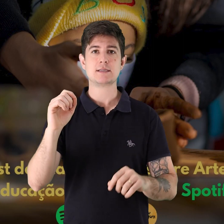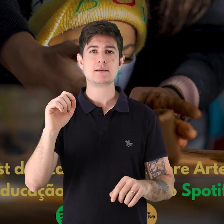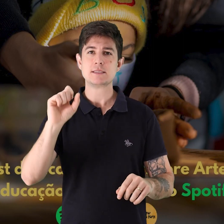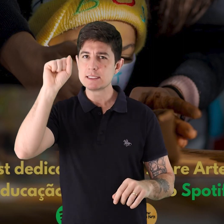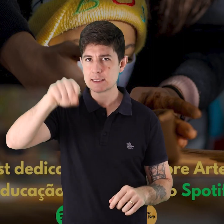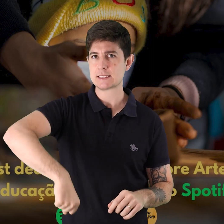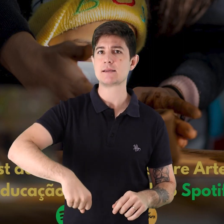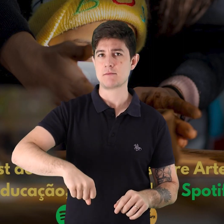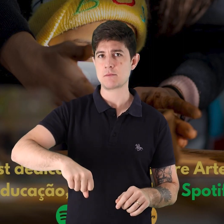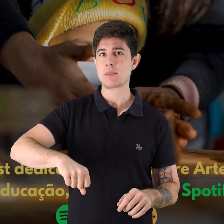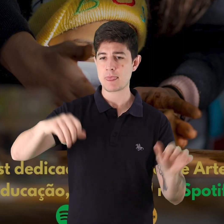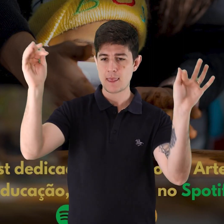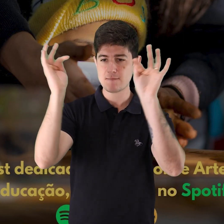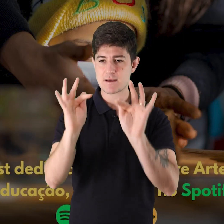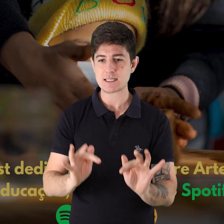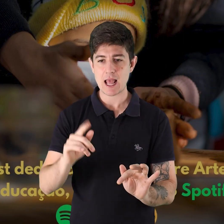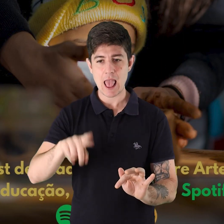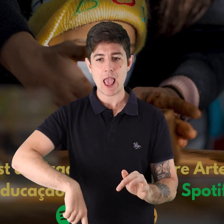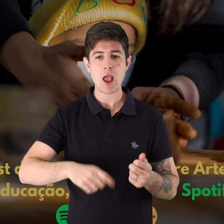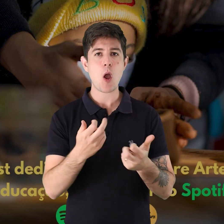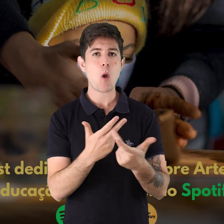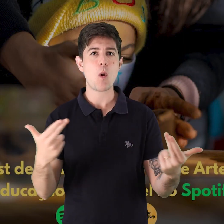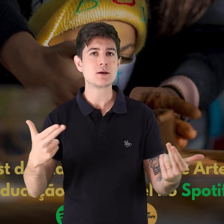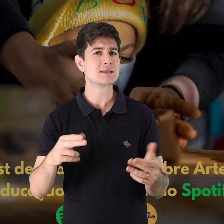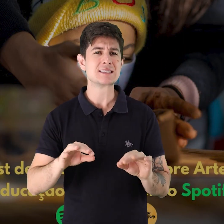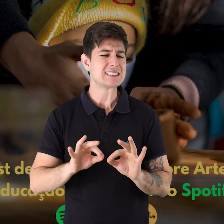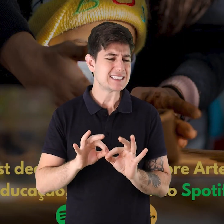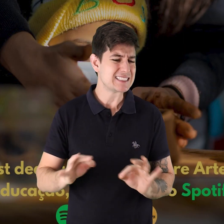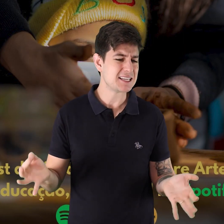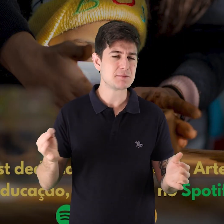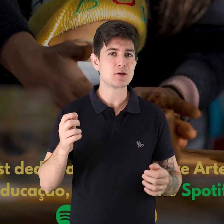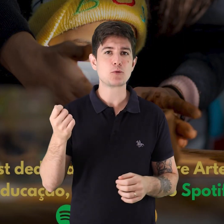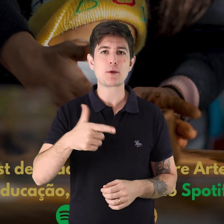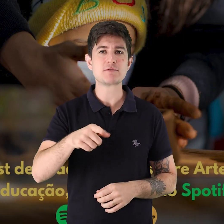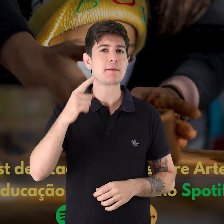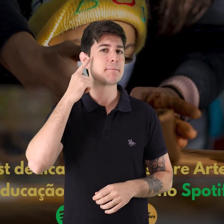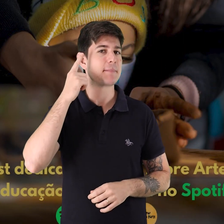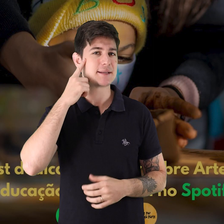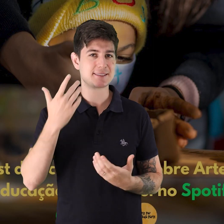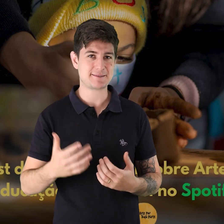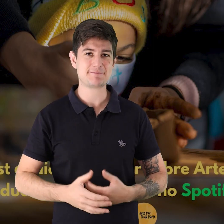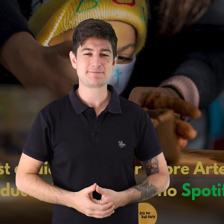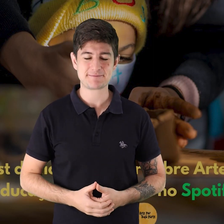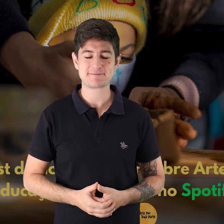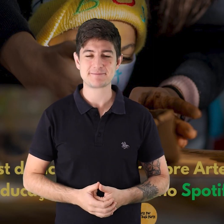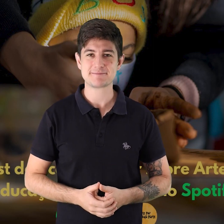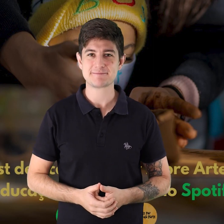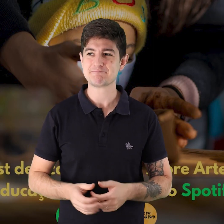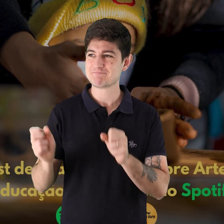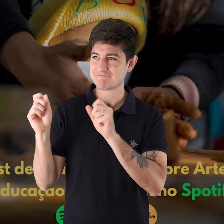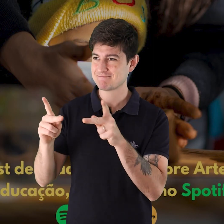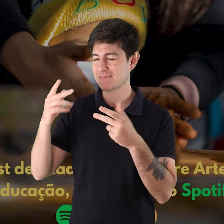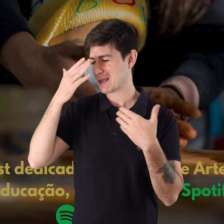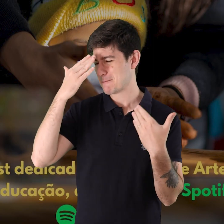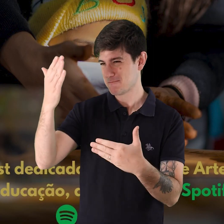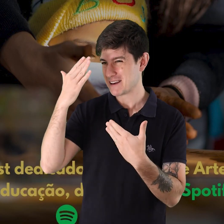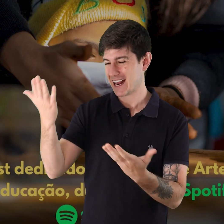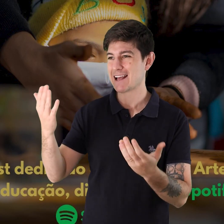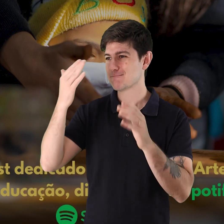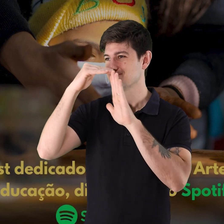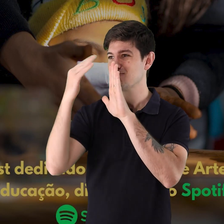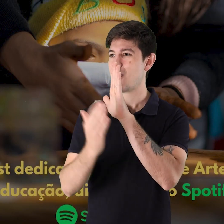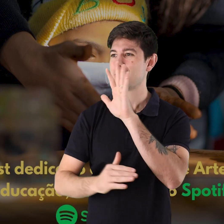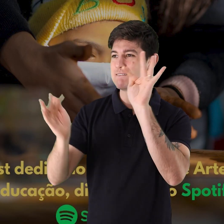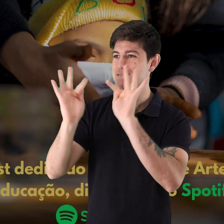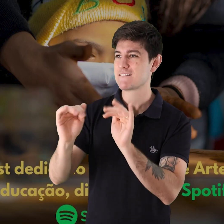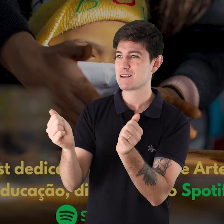aquilo que pode te trazer felicidade são coisas muito mais simples do que a gente acha no dia a dia, né? Tá bom? Obrigada, viu? Uma